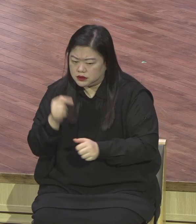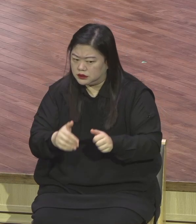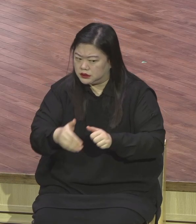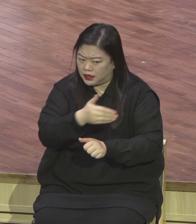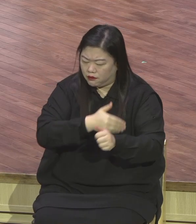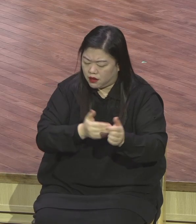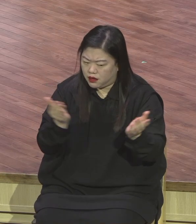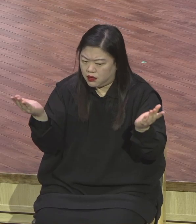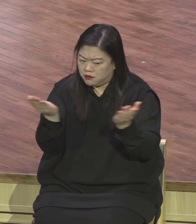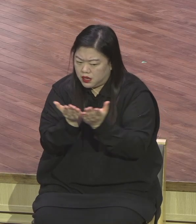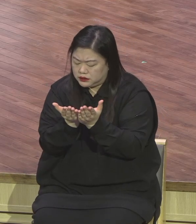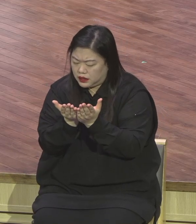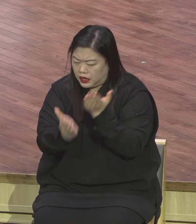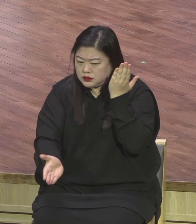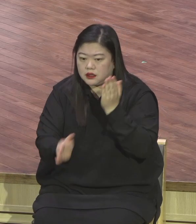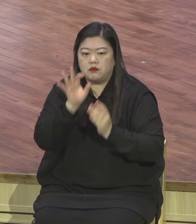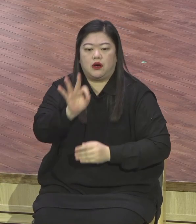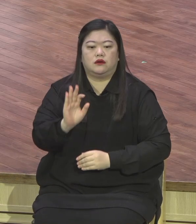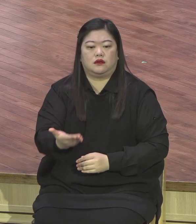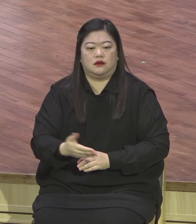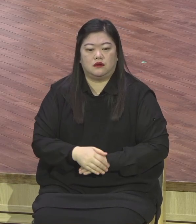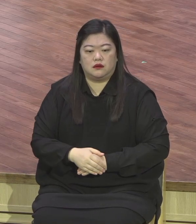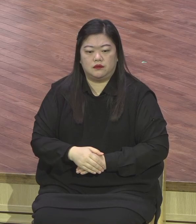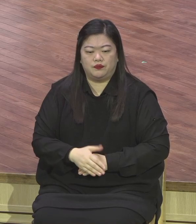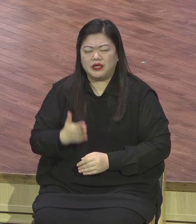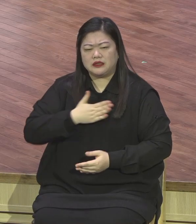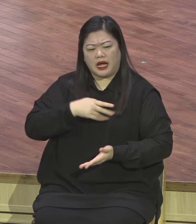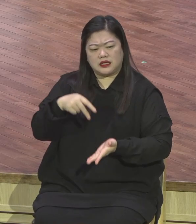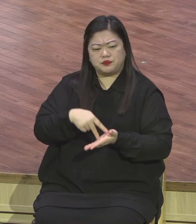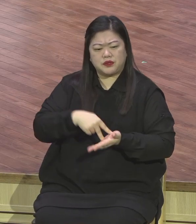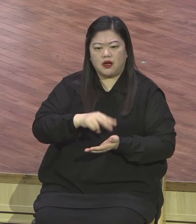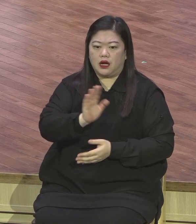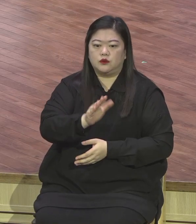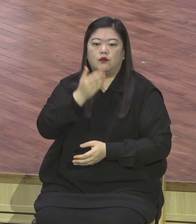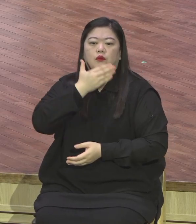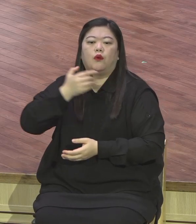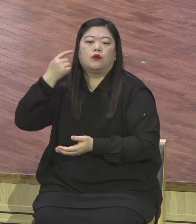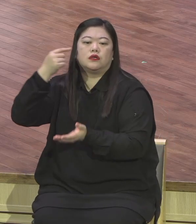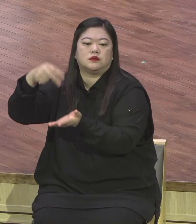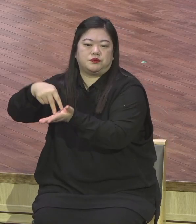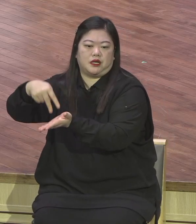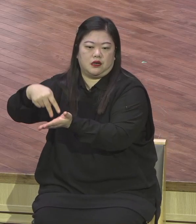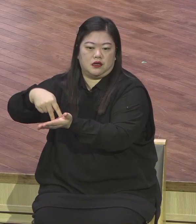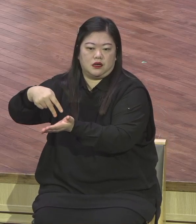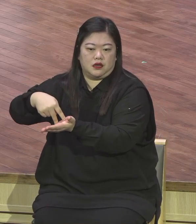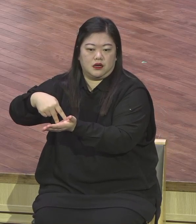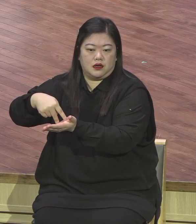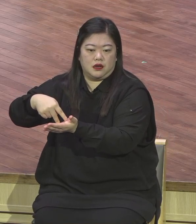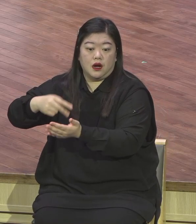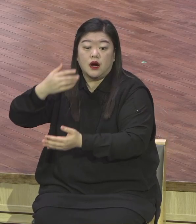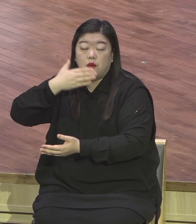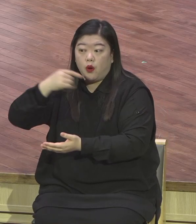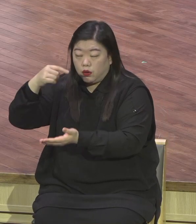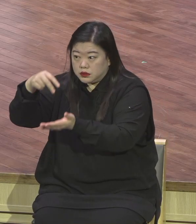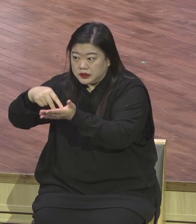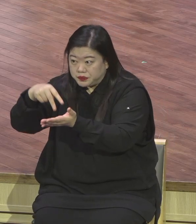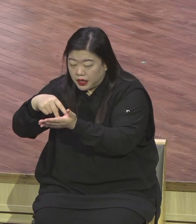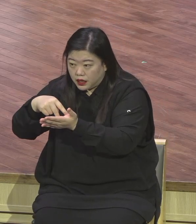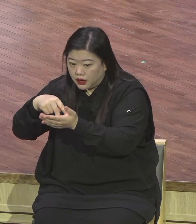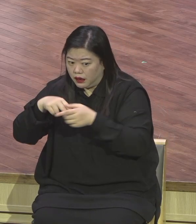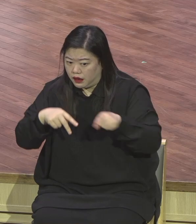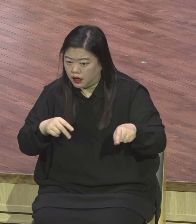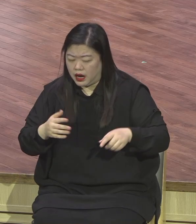생각 보금 오직 보금이 돼야 돼요. 보금 보금의 눈으로 바라보게 되면 무슨 말입니까?